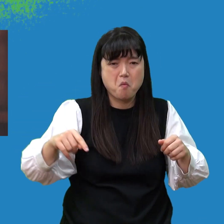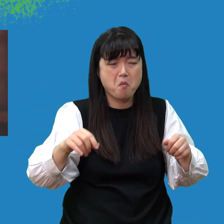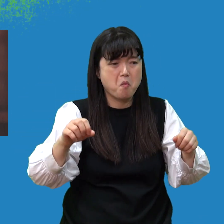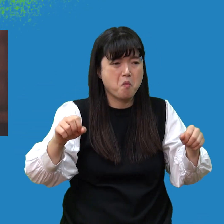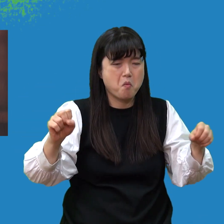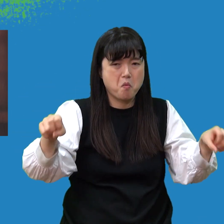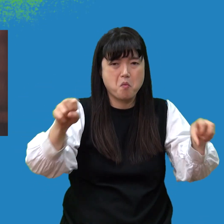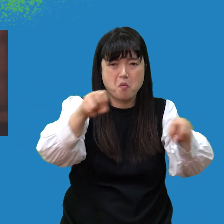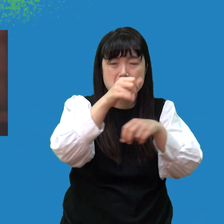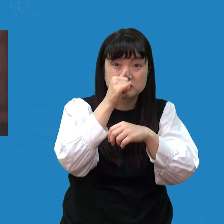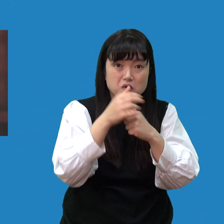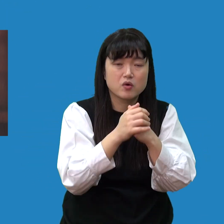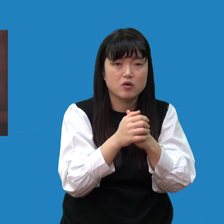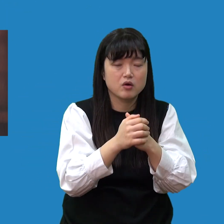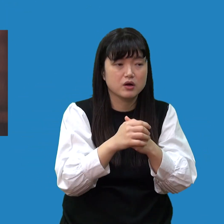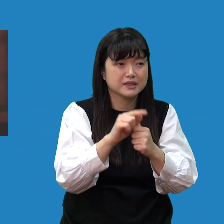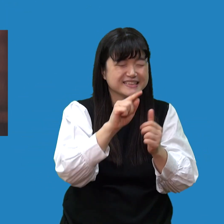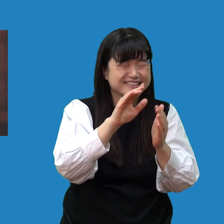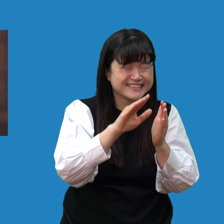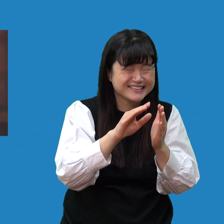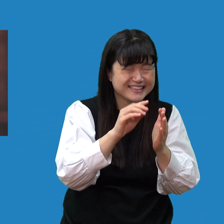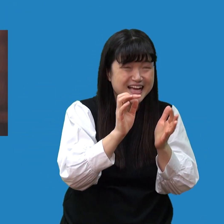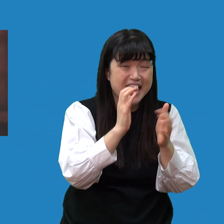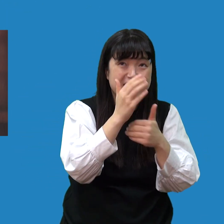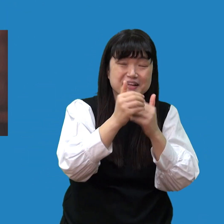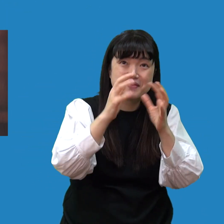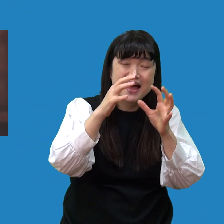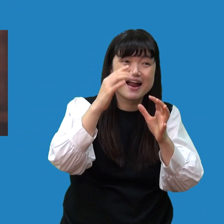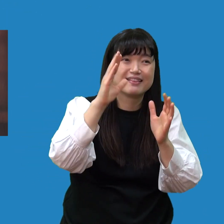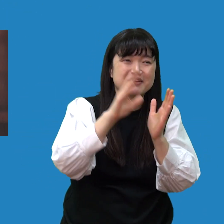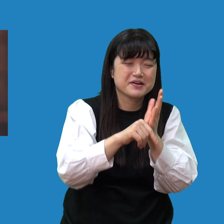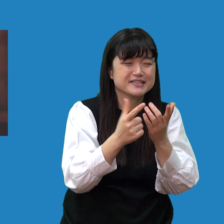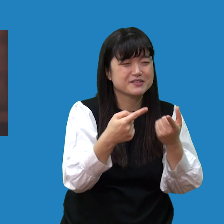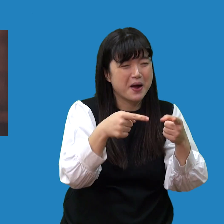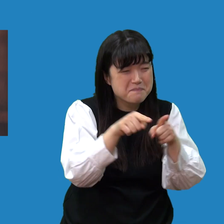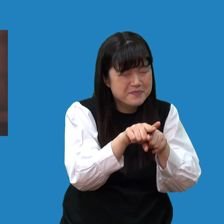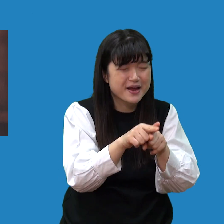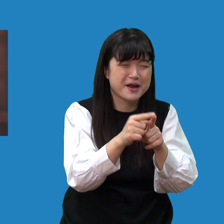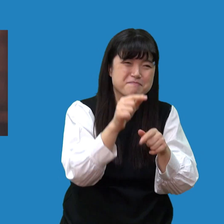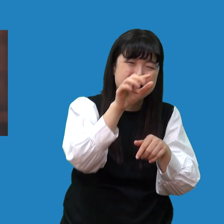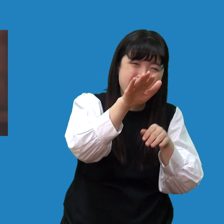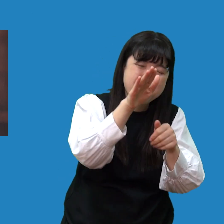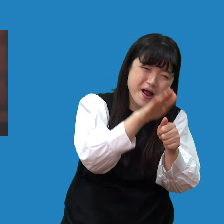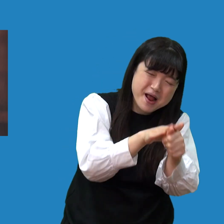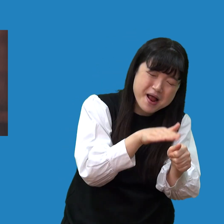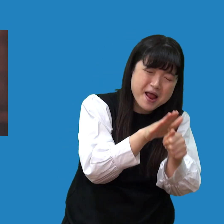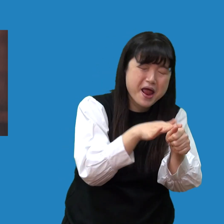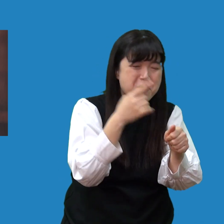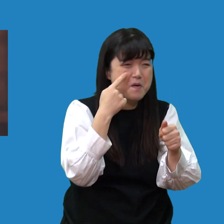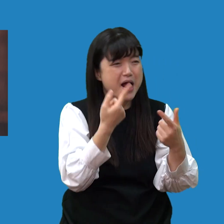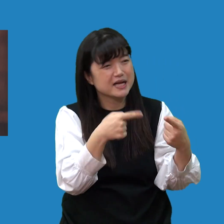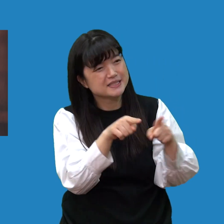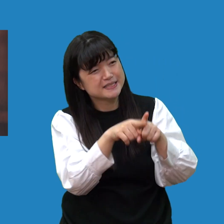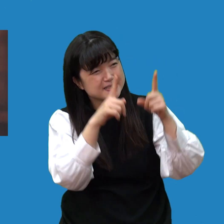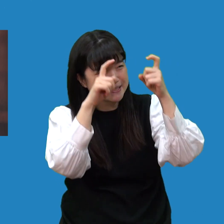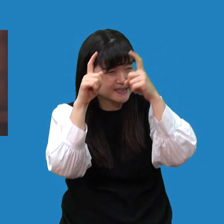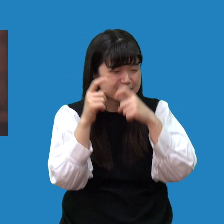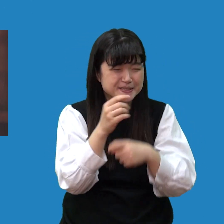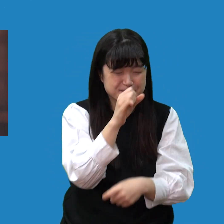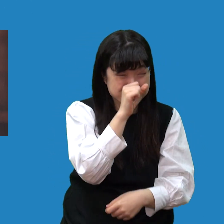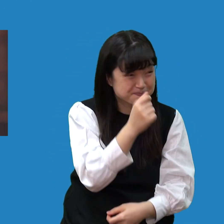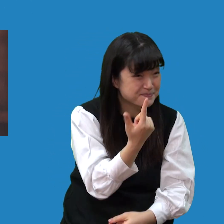만약 그 시대라면 우리가 거기를 막 돌아다니면서 그들과 더불어 만져도 보고 같이 옆에서 사진을 찍었으면